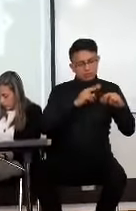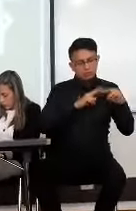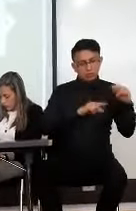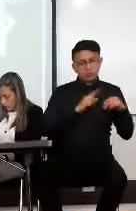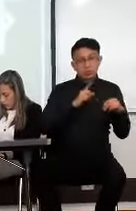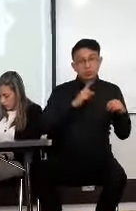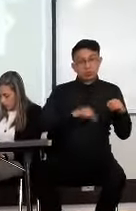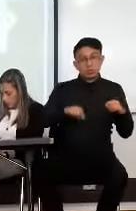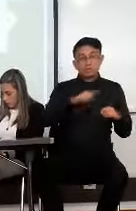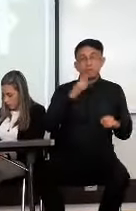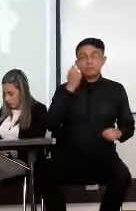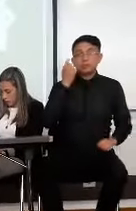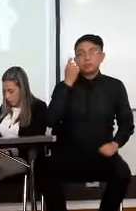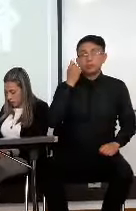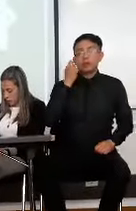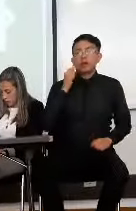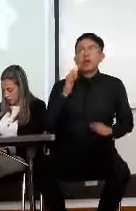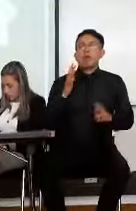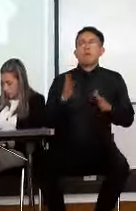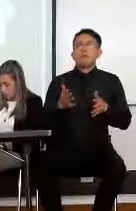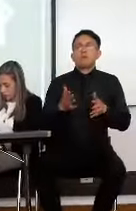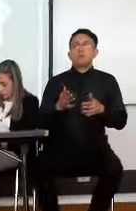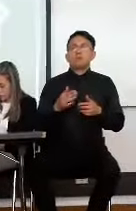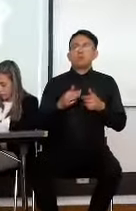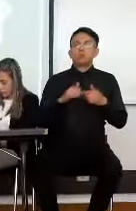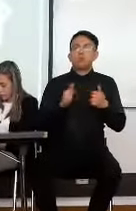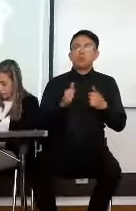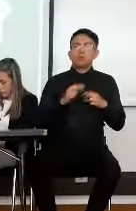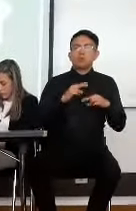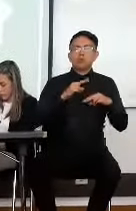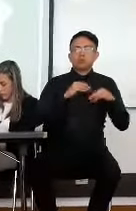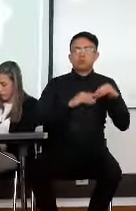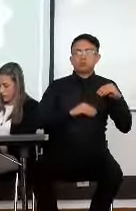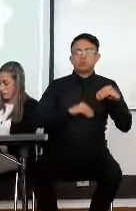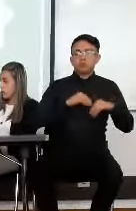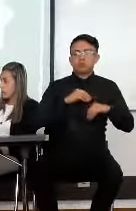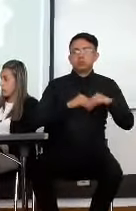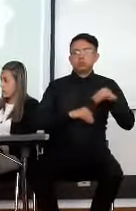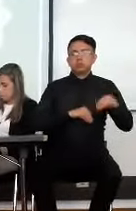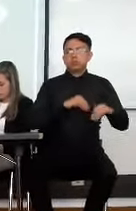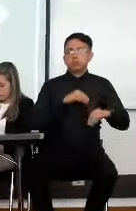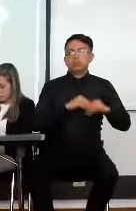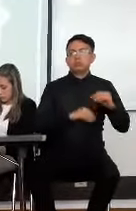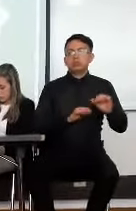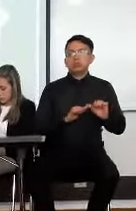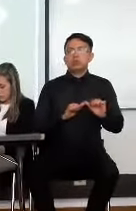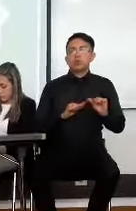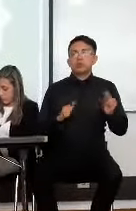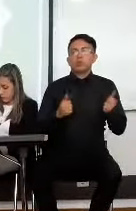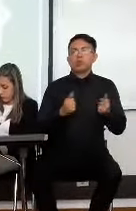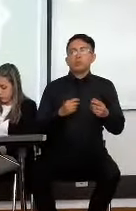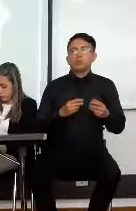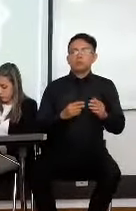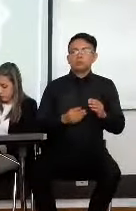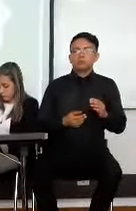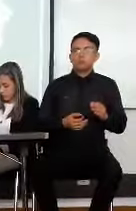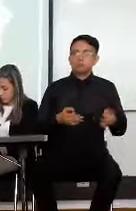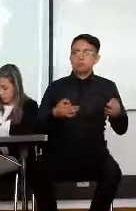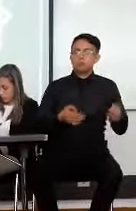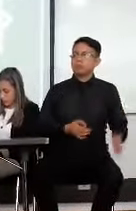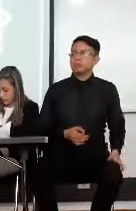que ustedes comprendan cómo fue esa construcción y cómo está argumentada esa construcción.